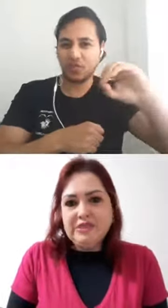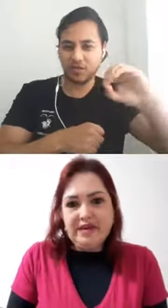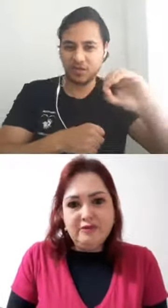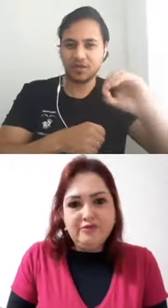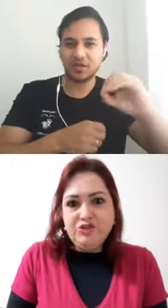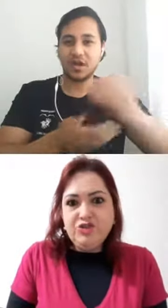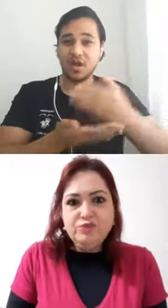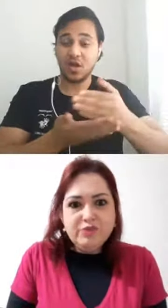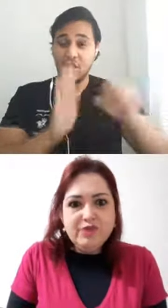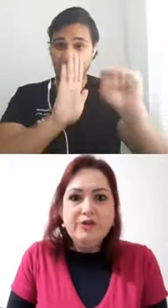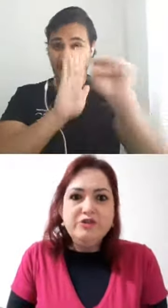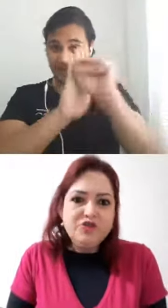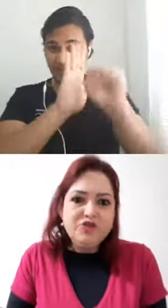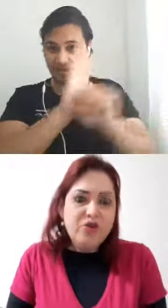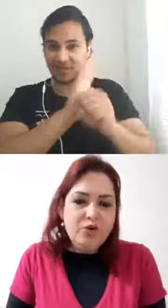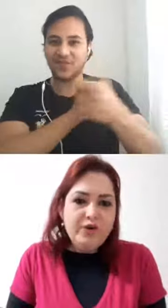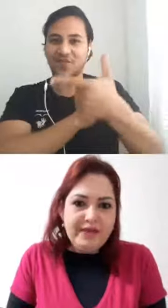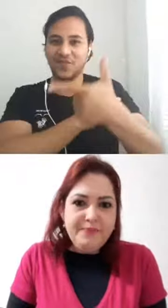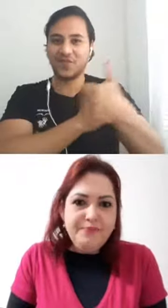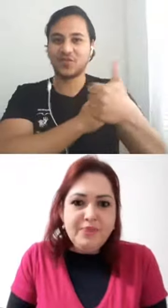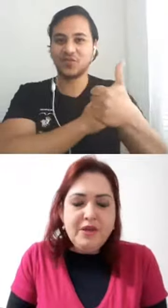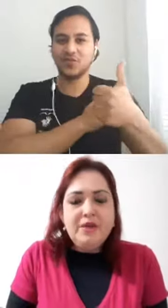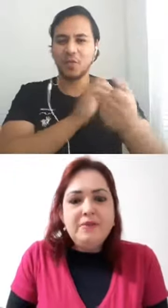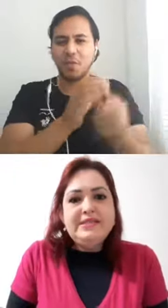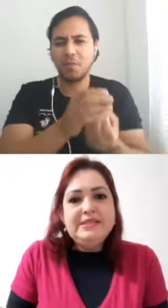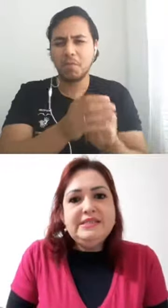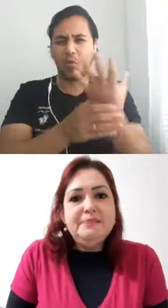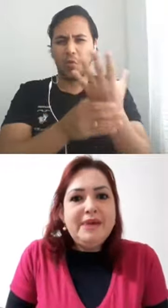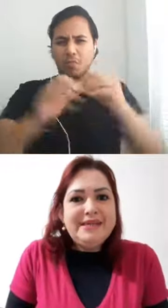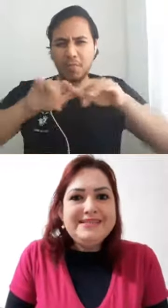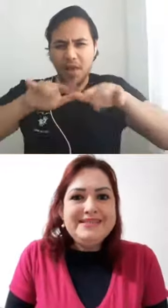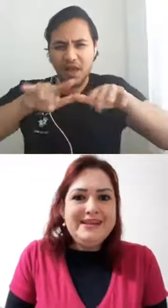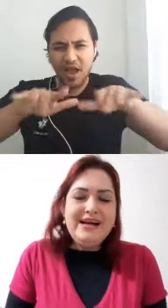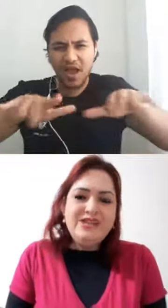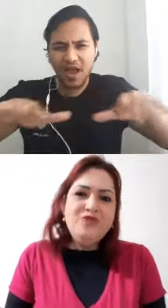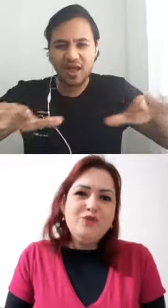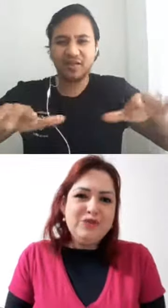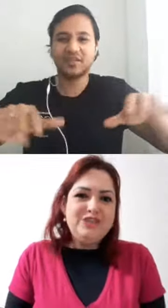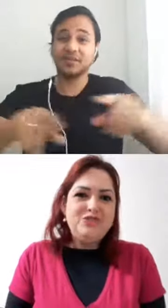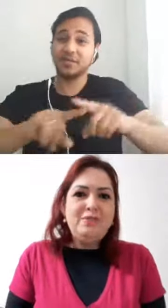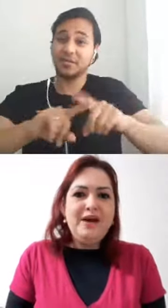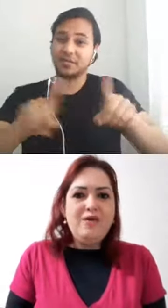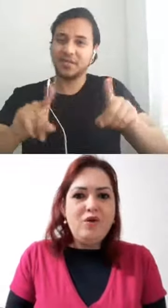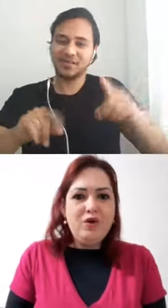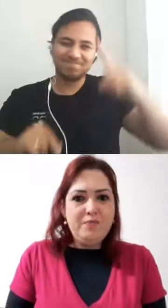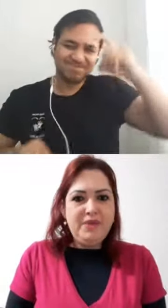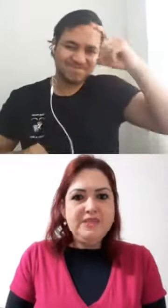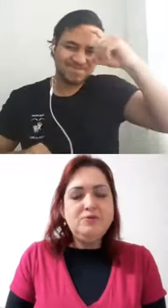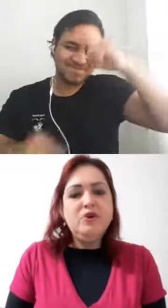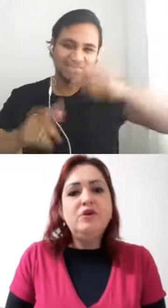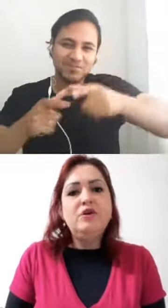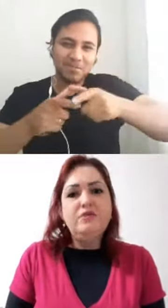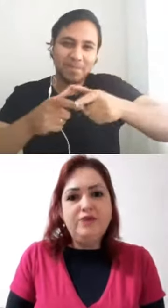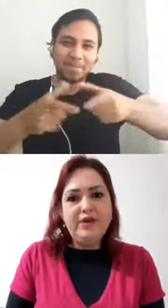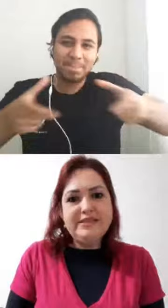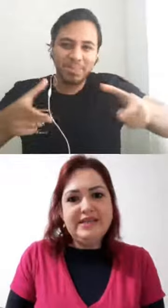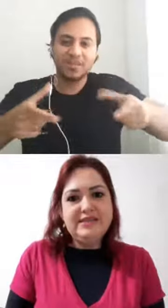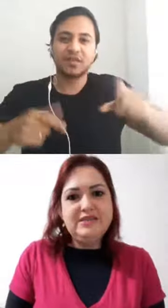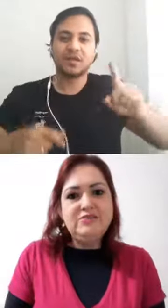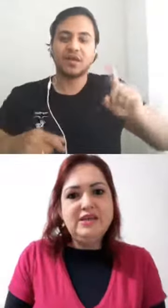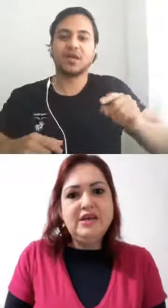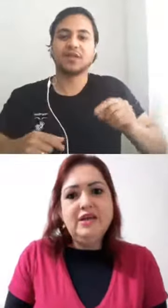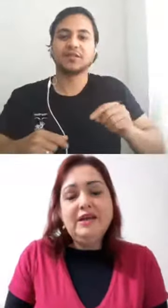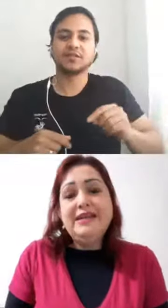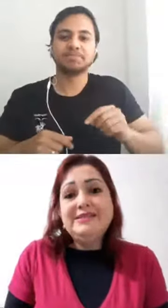no século XXI, que é onde estourou, né? Assim, mas a dificuldade maior mesmo com essa